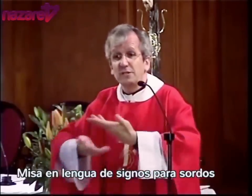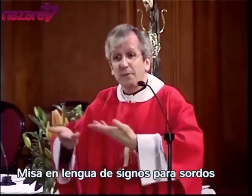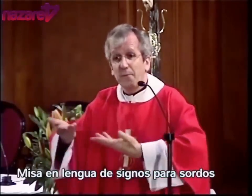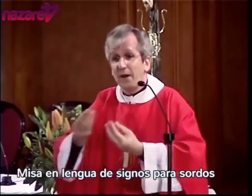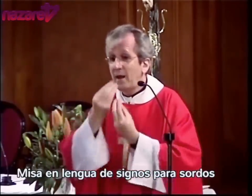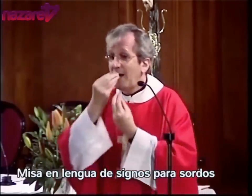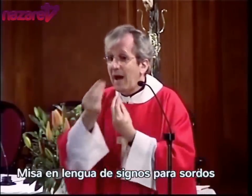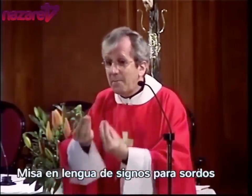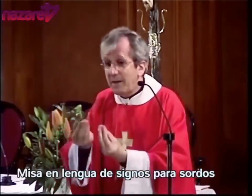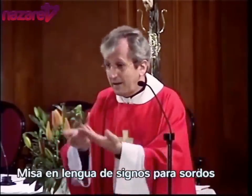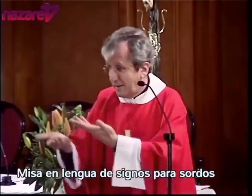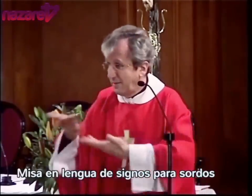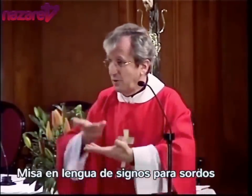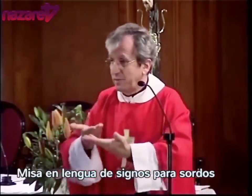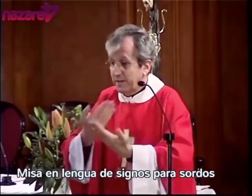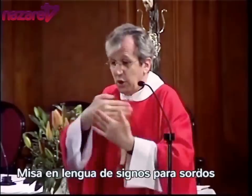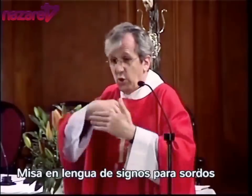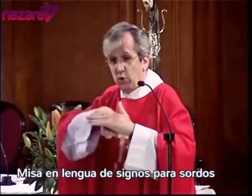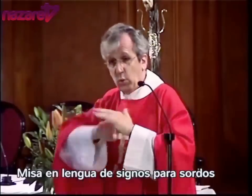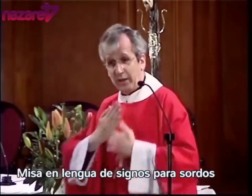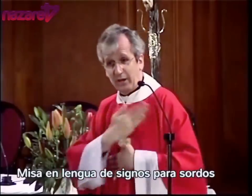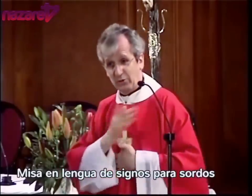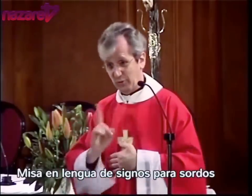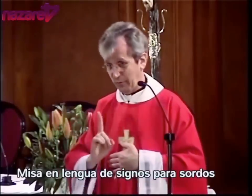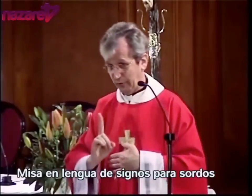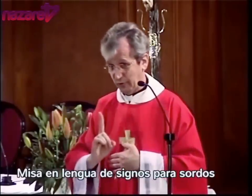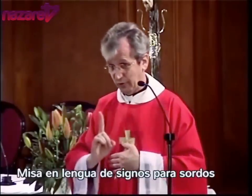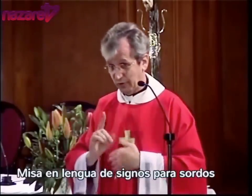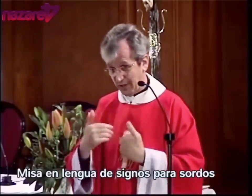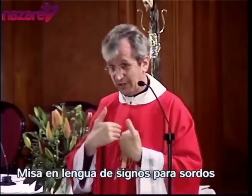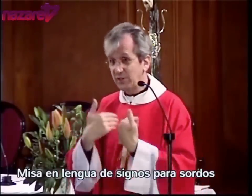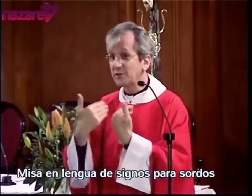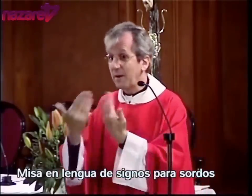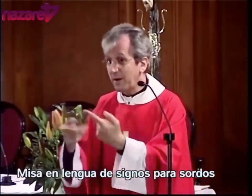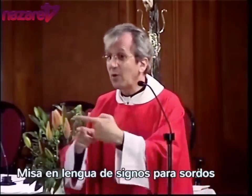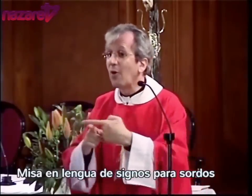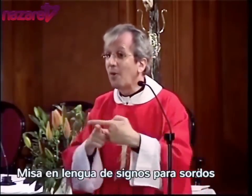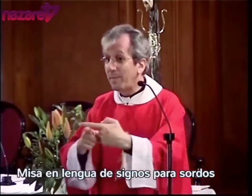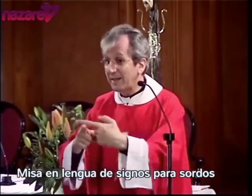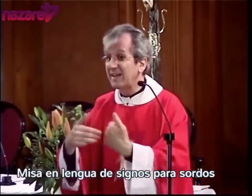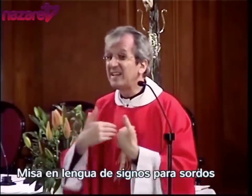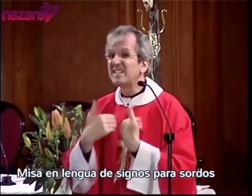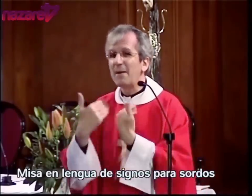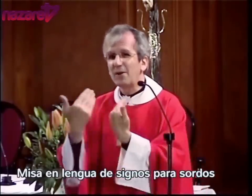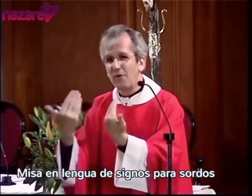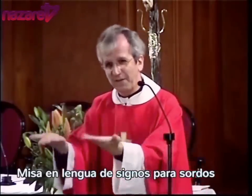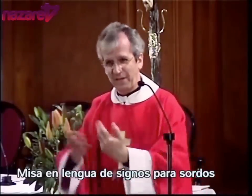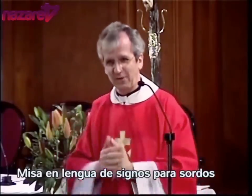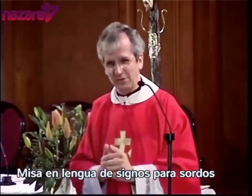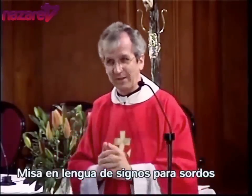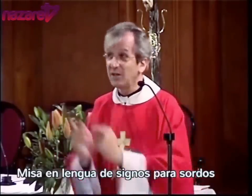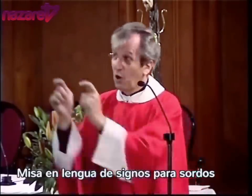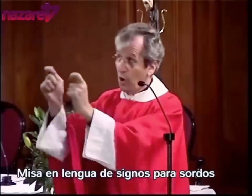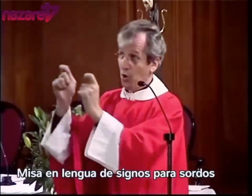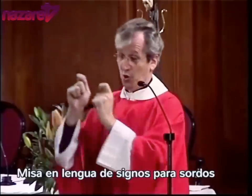tenemos que saber poner al bien de los demás. No guardárnoslo por nosotros, sino saberlo compartir, saberlo ofrecer